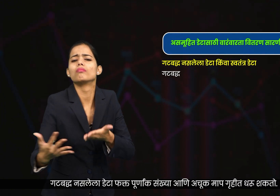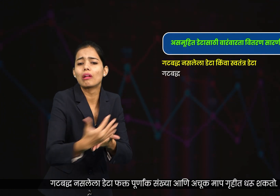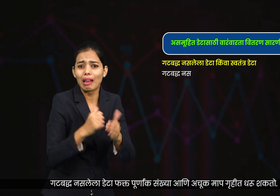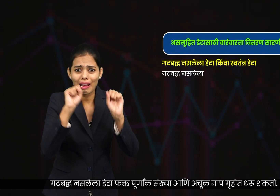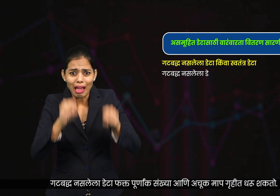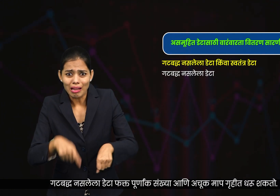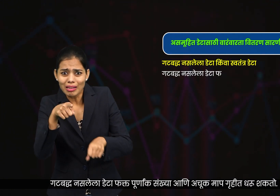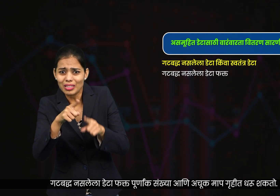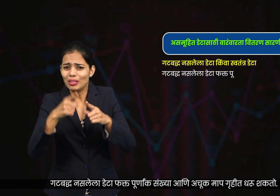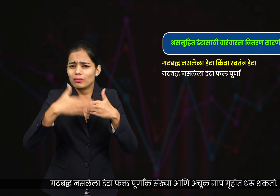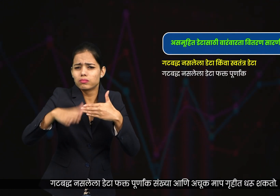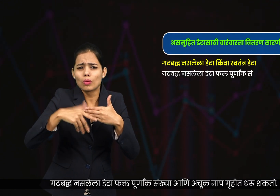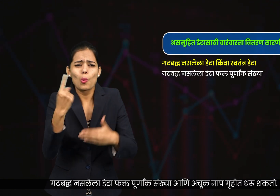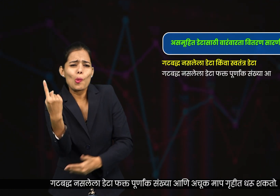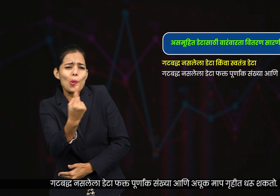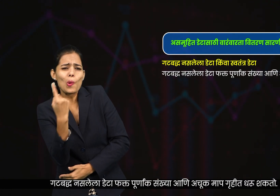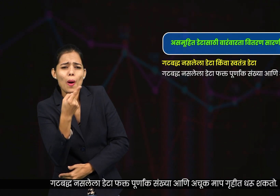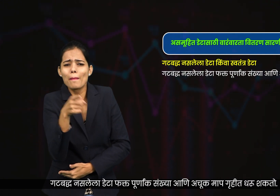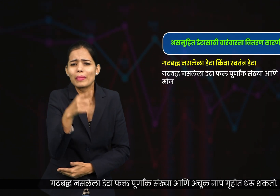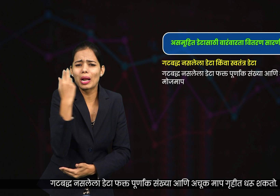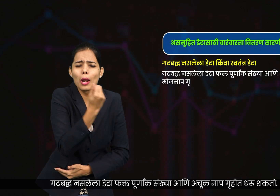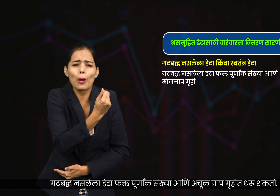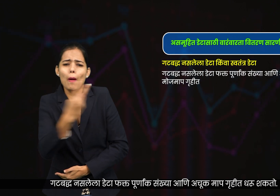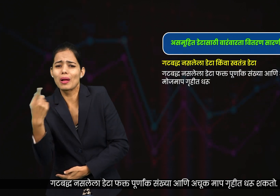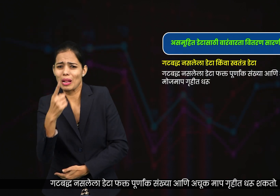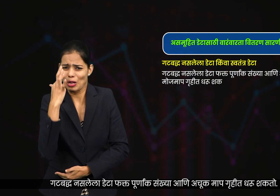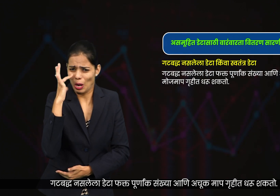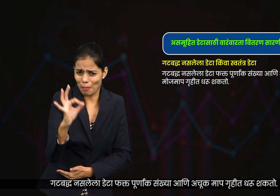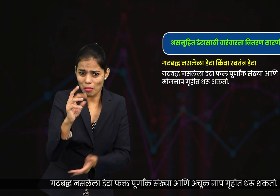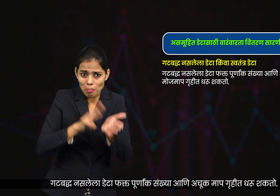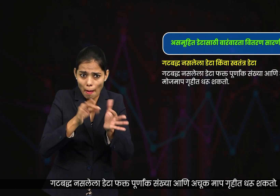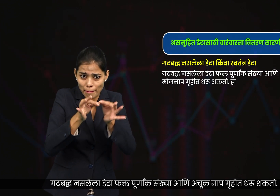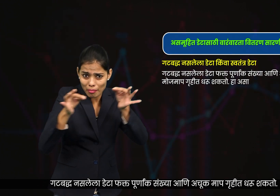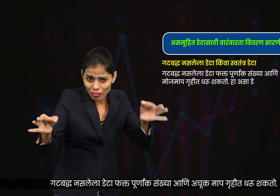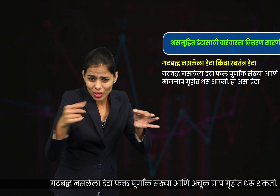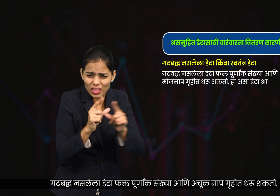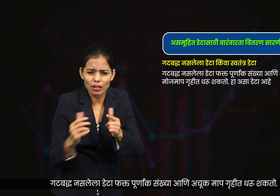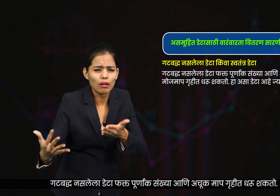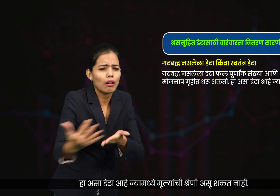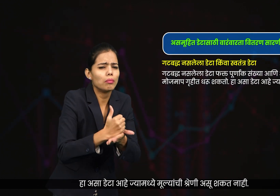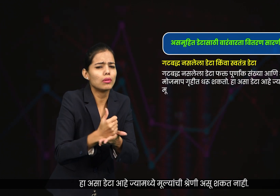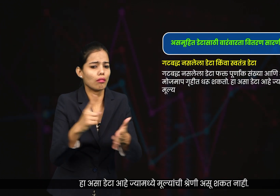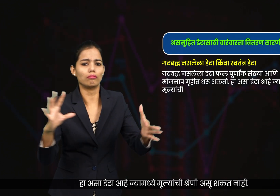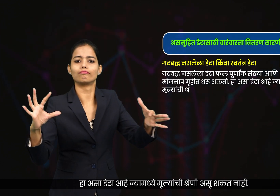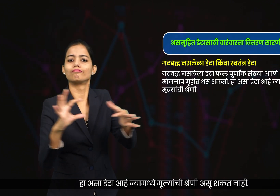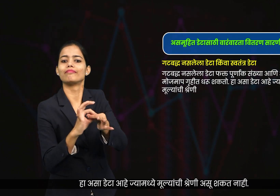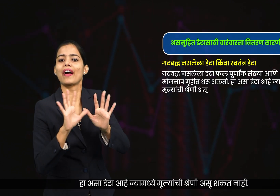गटबद्ध नसलेला डेटा फक्त पूर्णांक संख्या आणि अचूक माप गृहीत धरू शकतो। हा असा डेटा आहे